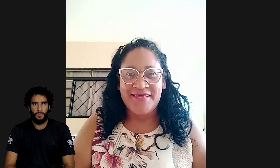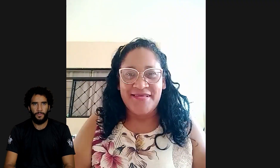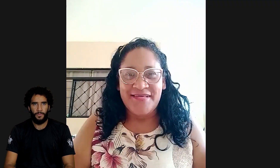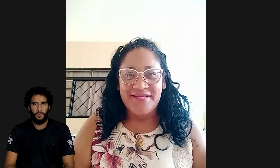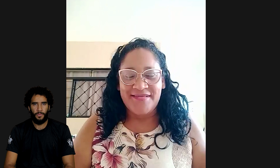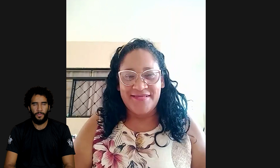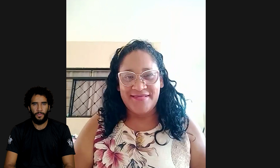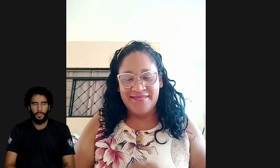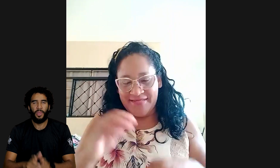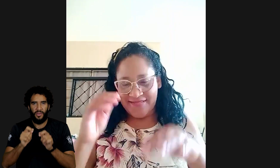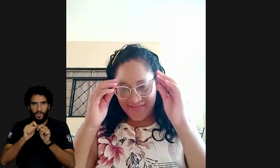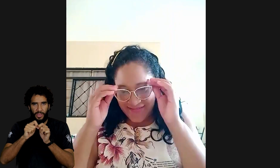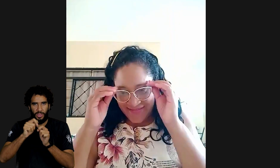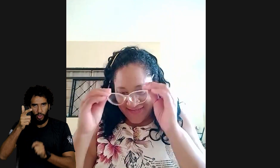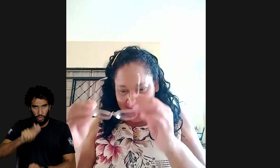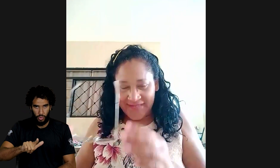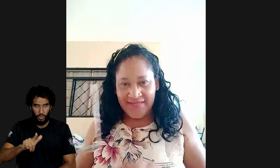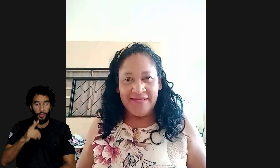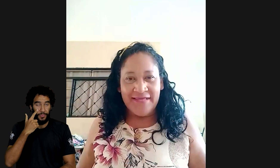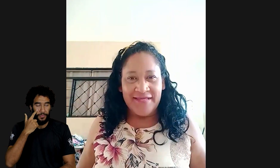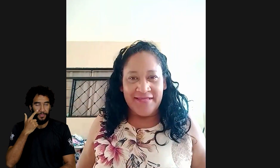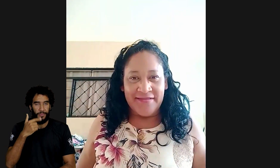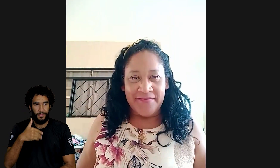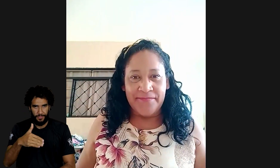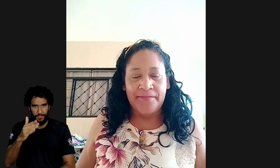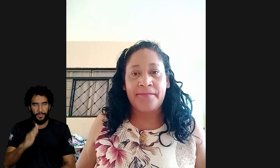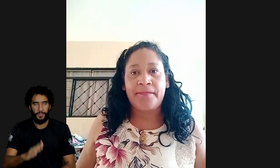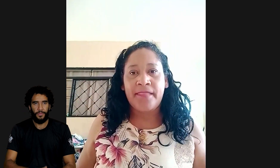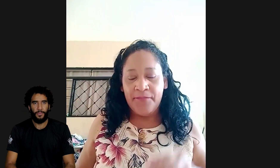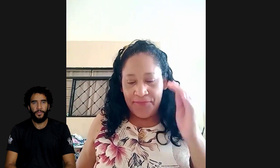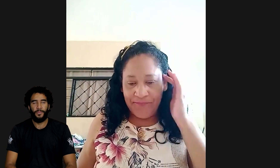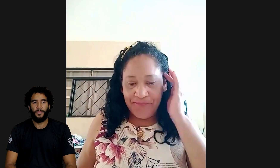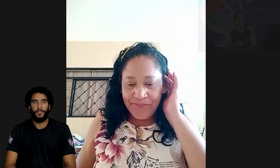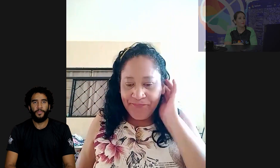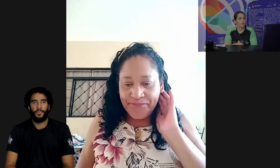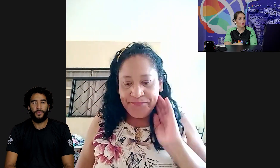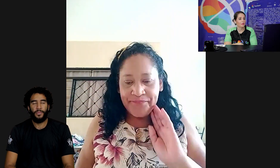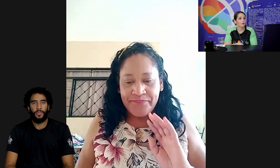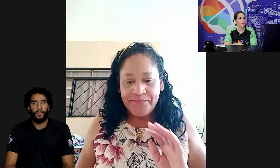Vamos fazer mais uma vez. Vamos lá.